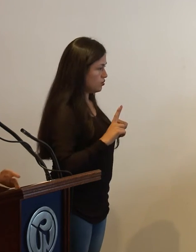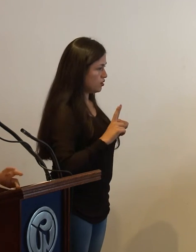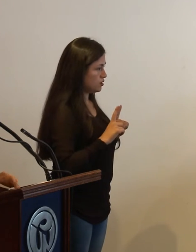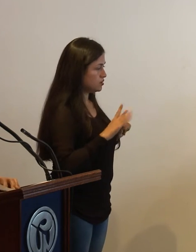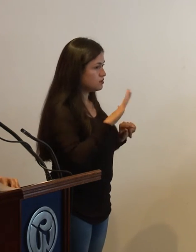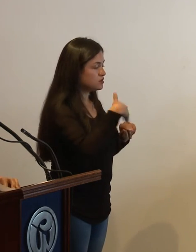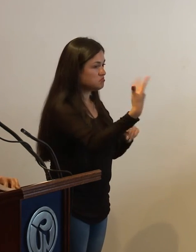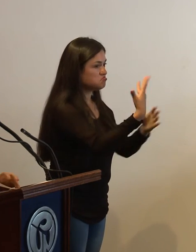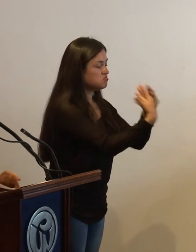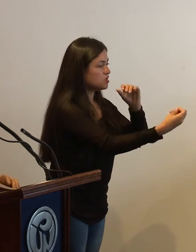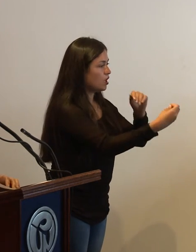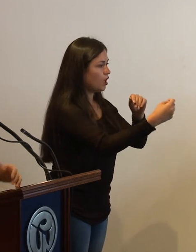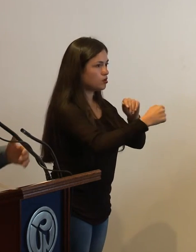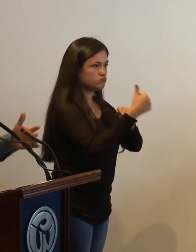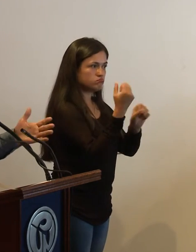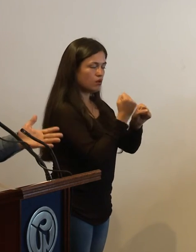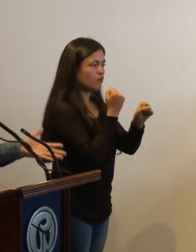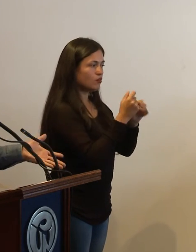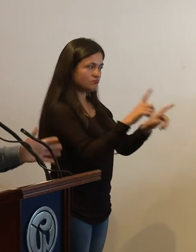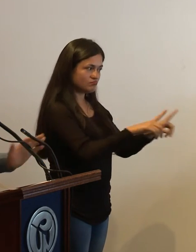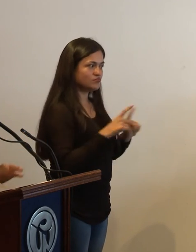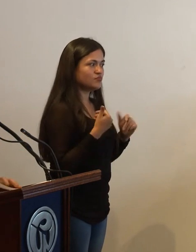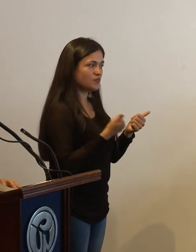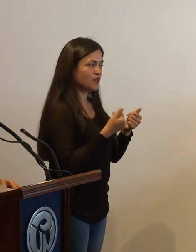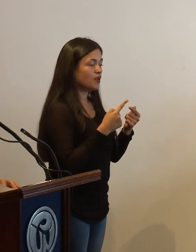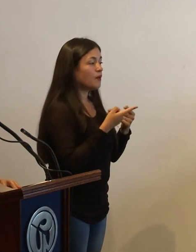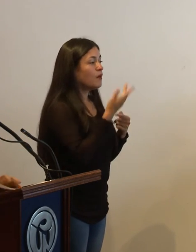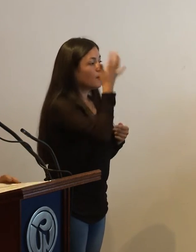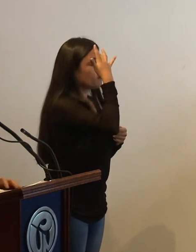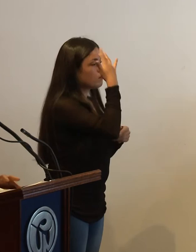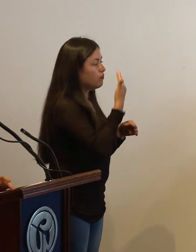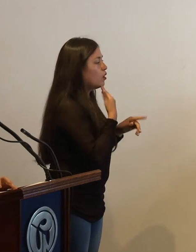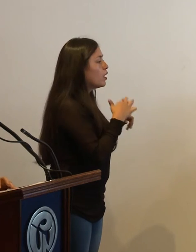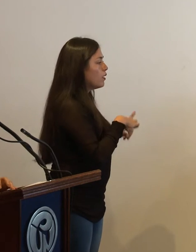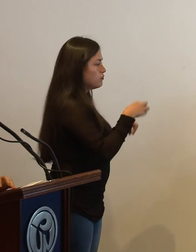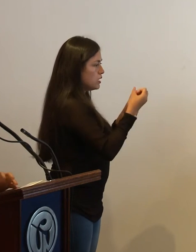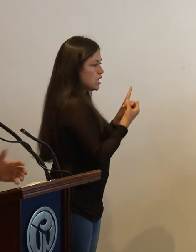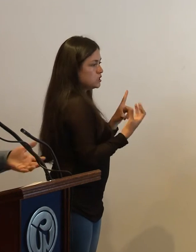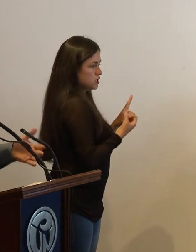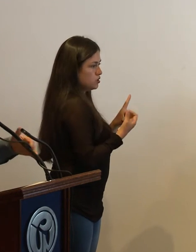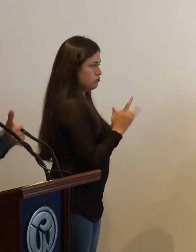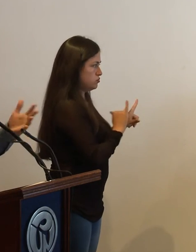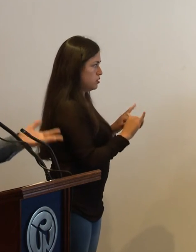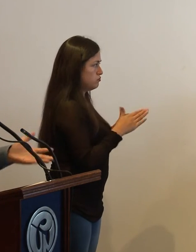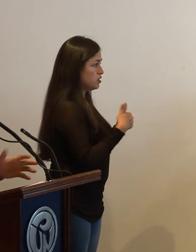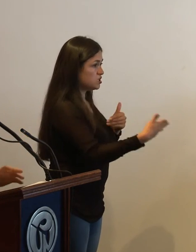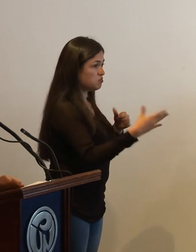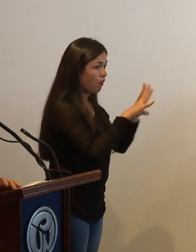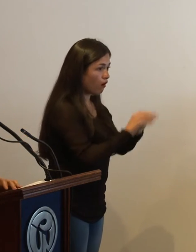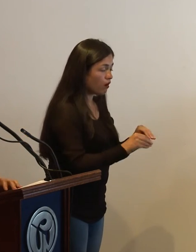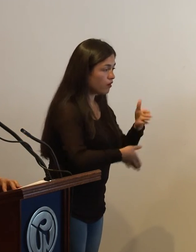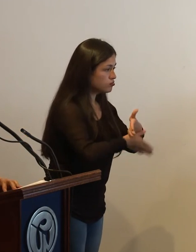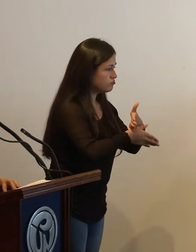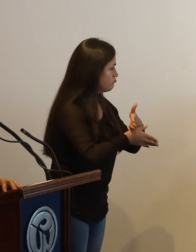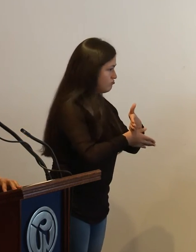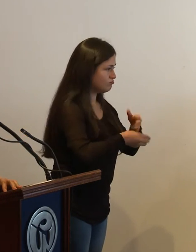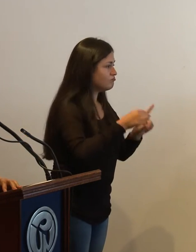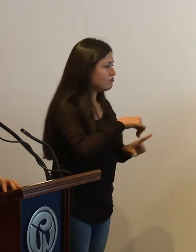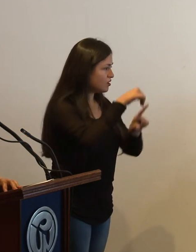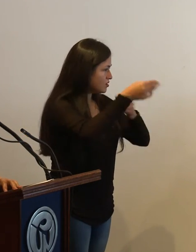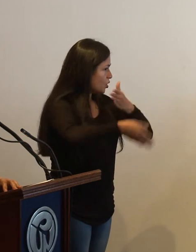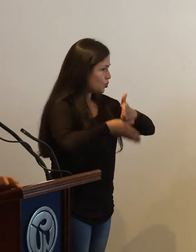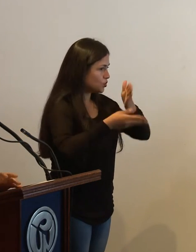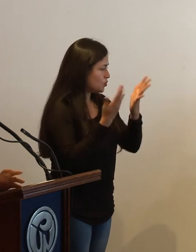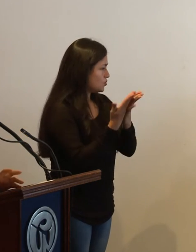tener una oportunidad de formación posgradual y que se ofrezca desde el mismo grupo y desde la misma universidad. Ustedes saben ahora